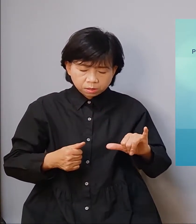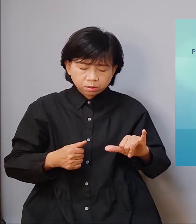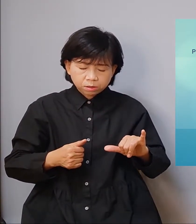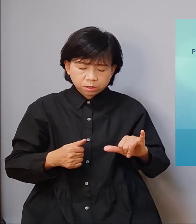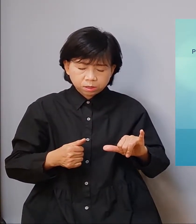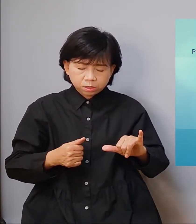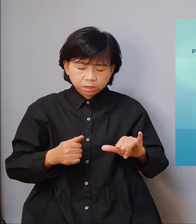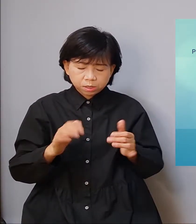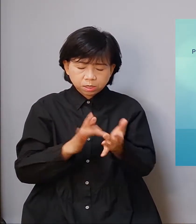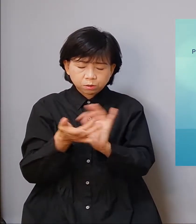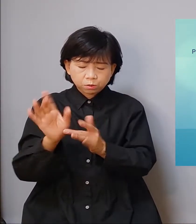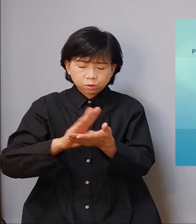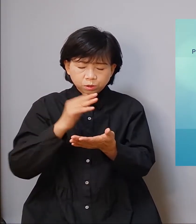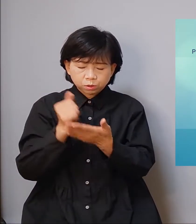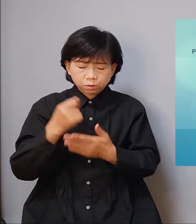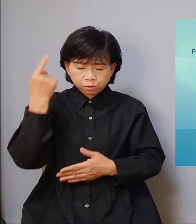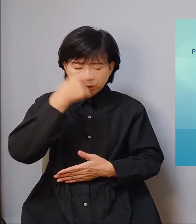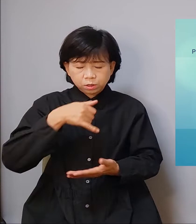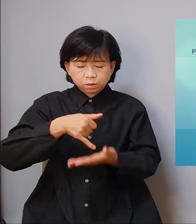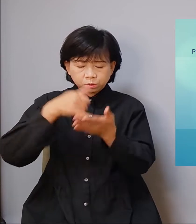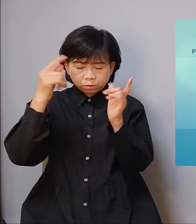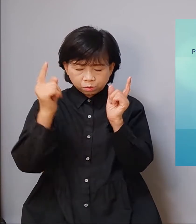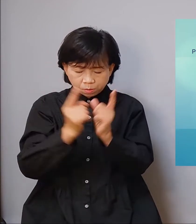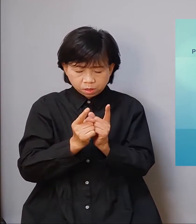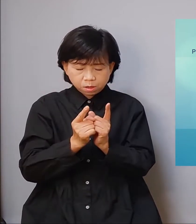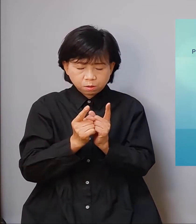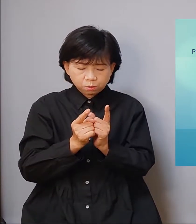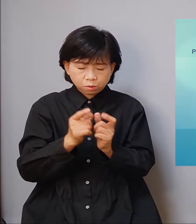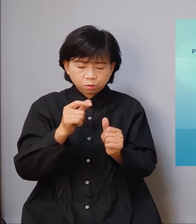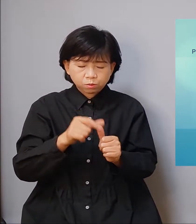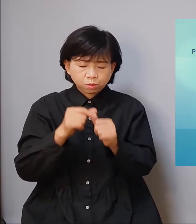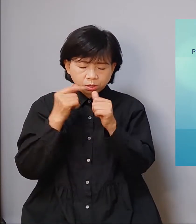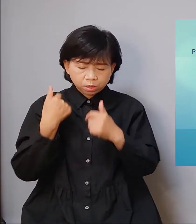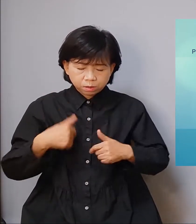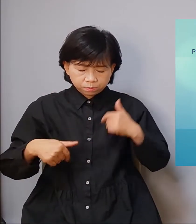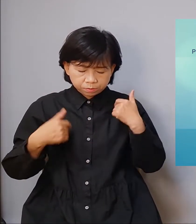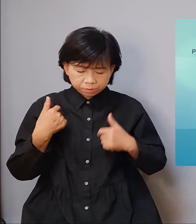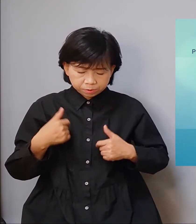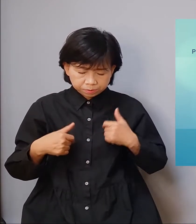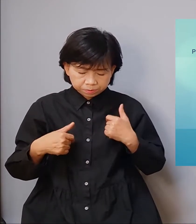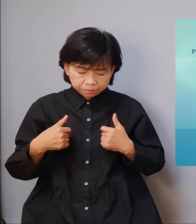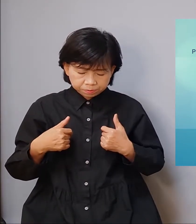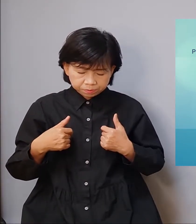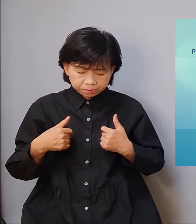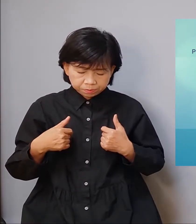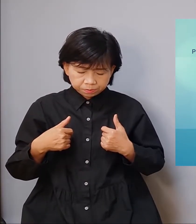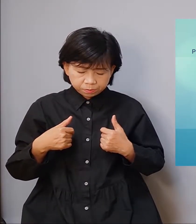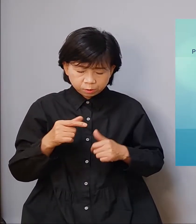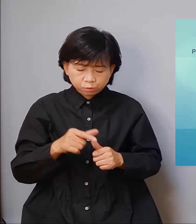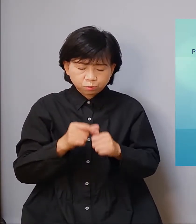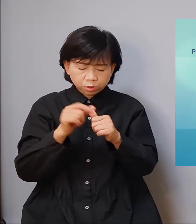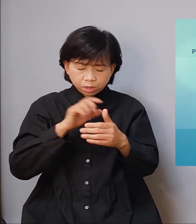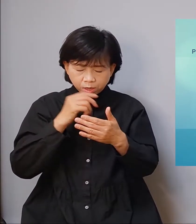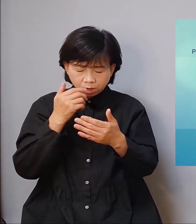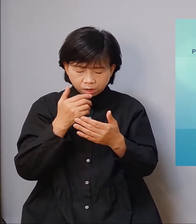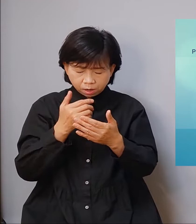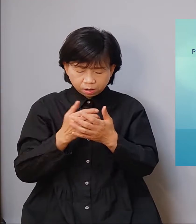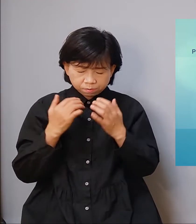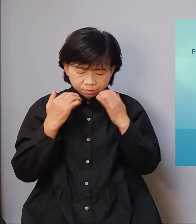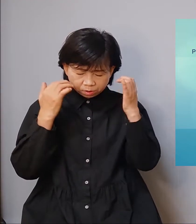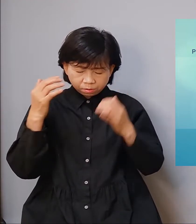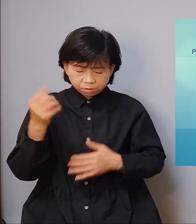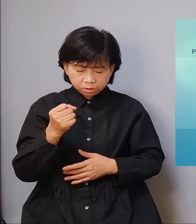예수 그리스도를 인격적으로 만나게 해주시고 구원의 기쁨과 구원의 감격을